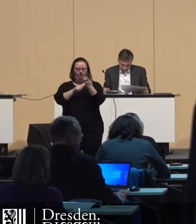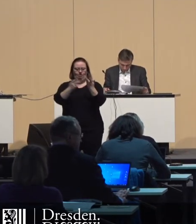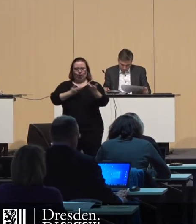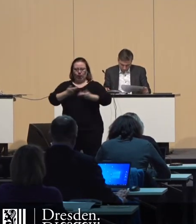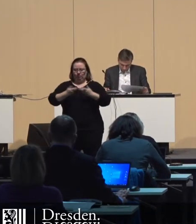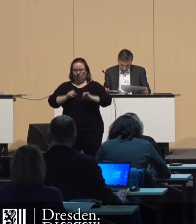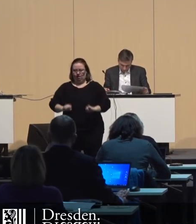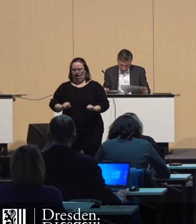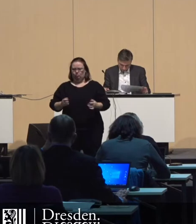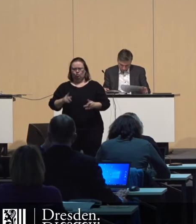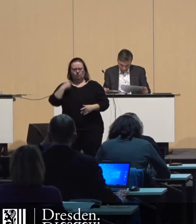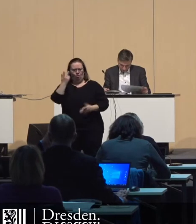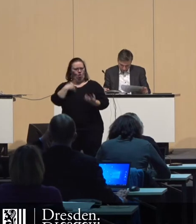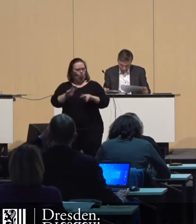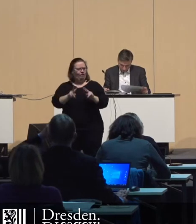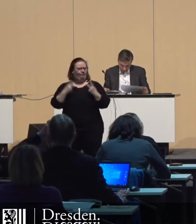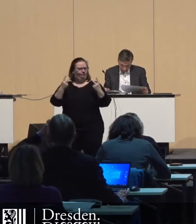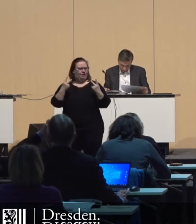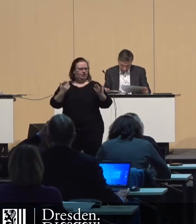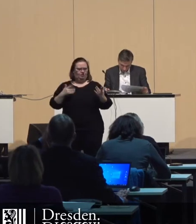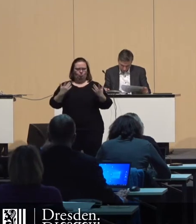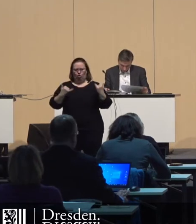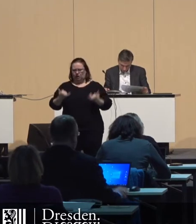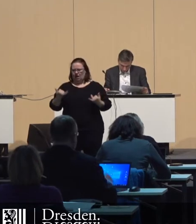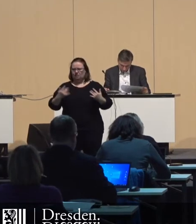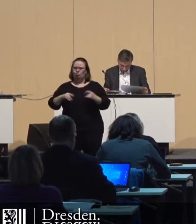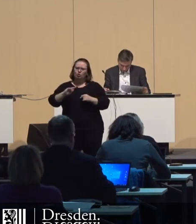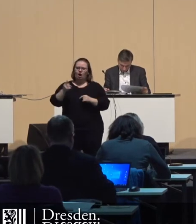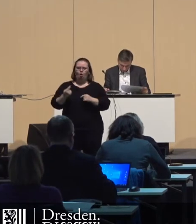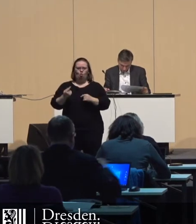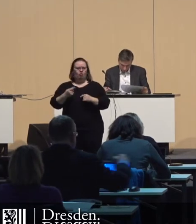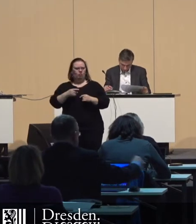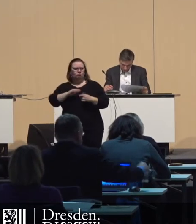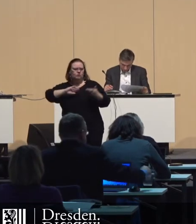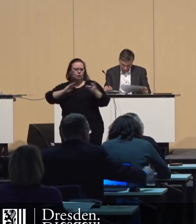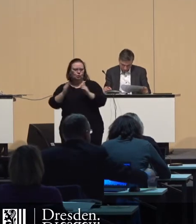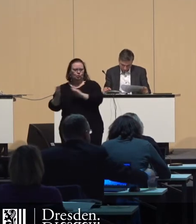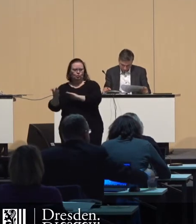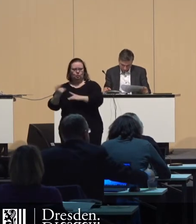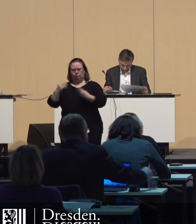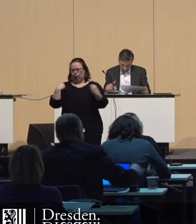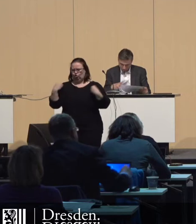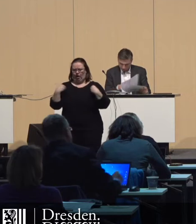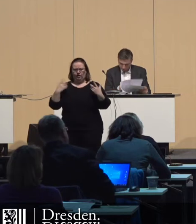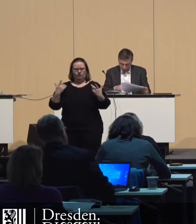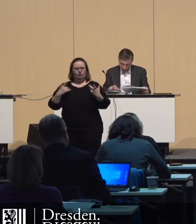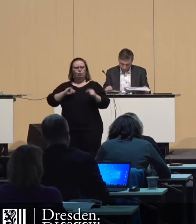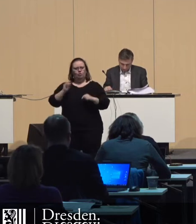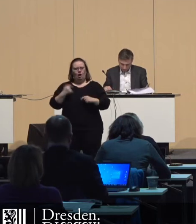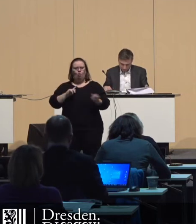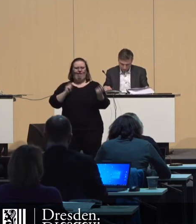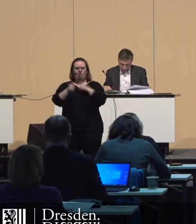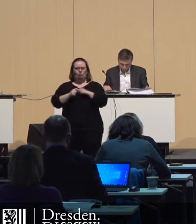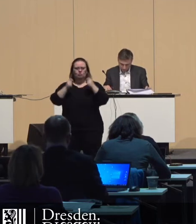einzubringen. Und ich glaube, das wäre auch sehr sinnfällig, zumal wir sie zum Teil uns sehr, sehr kurzfristig erreicht haben. Den